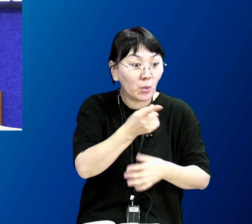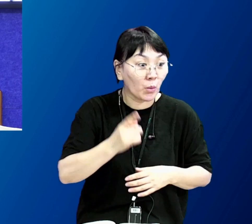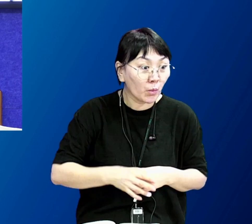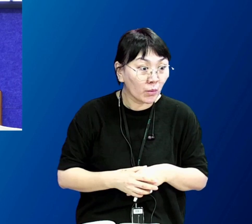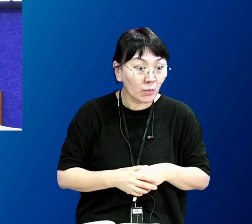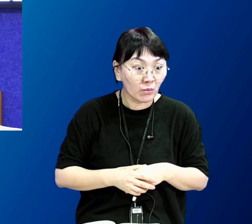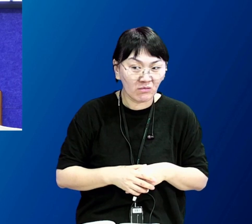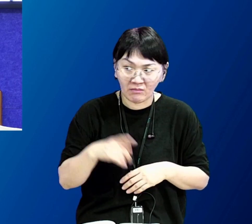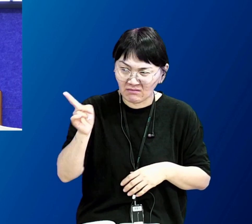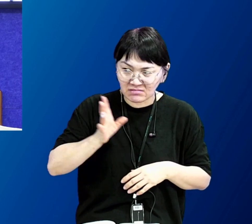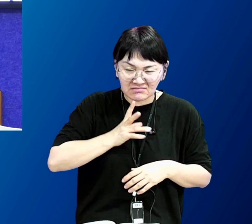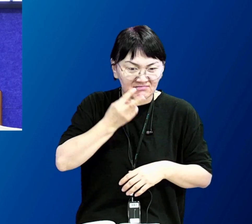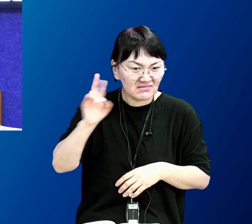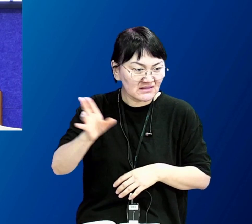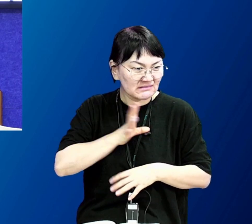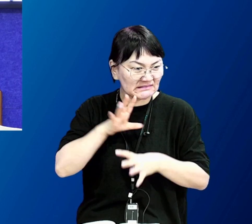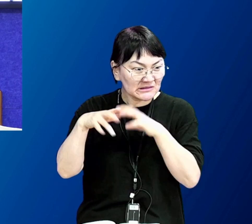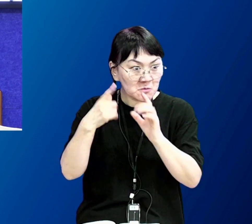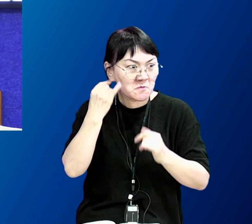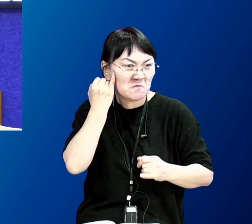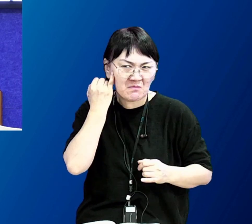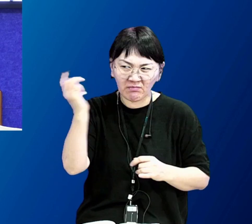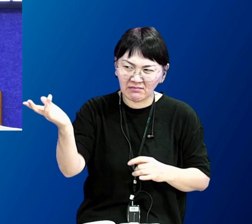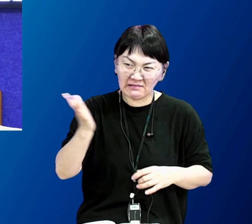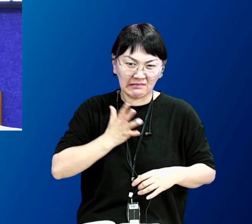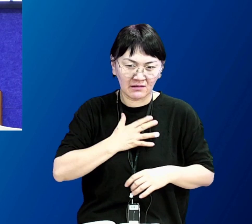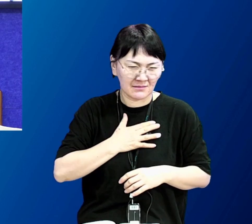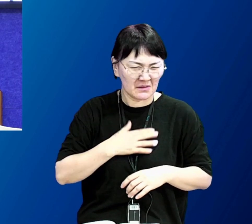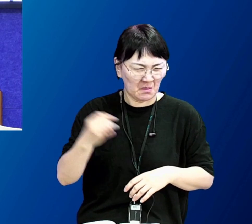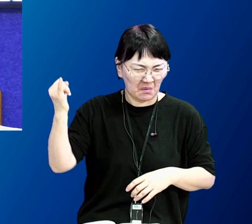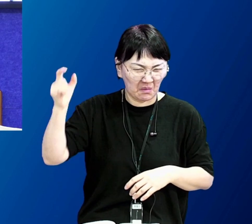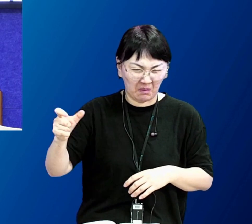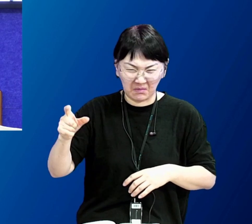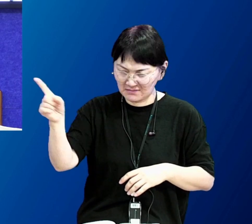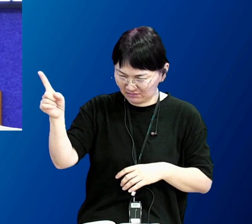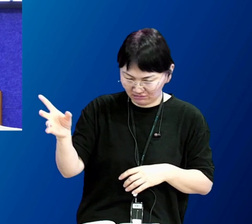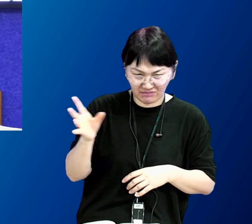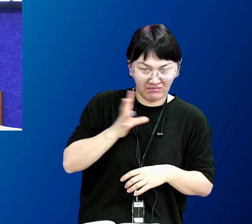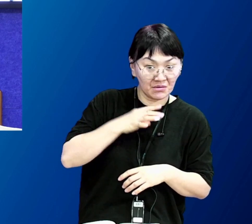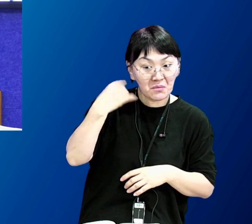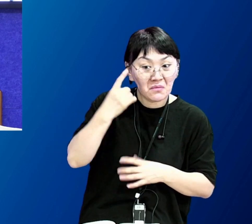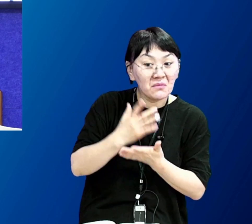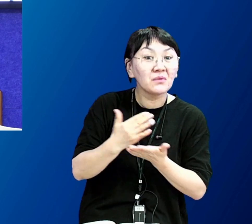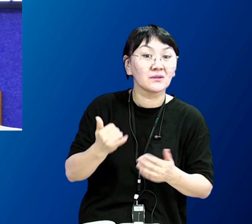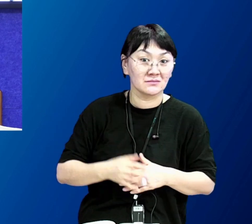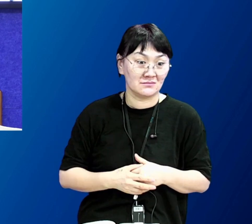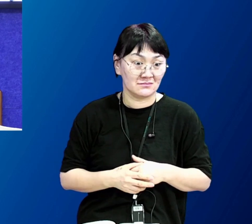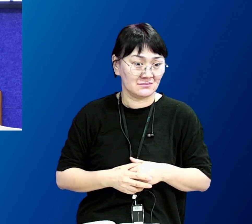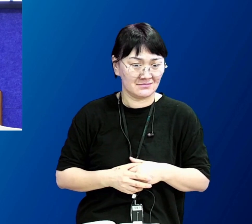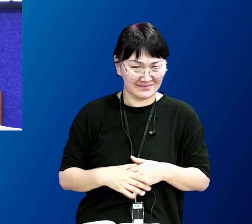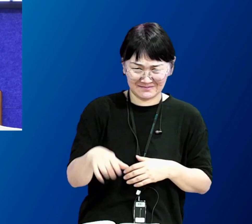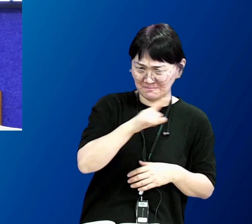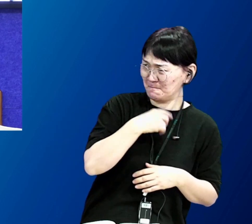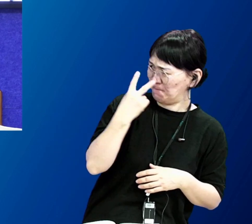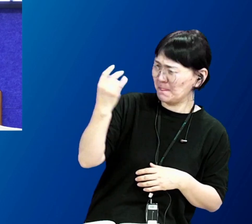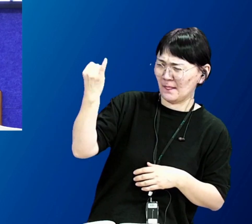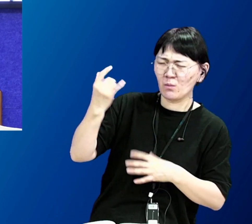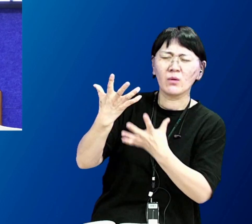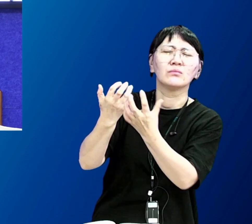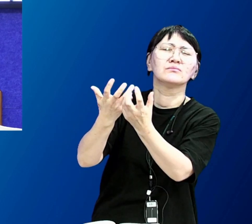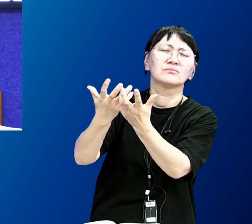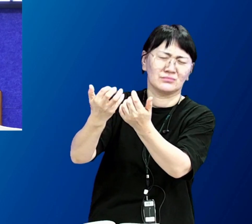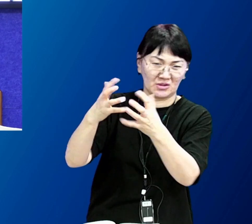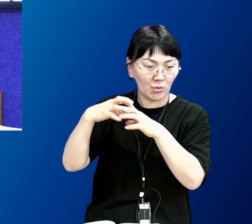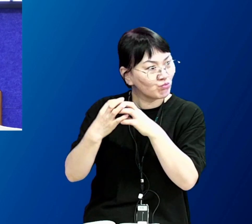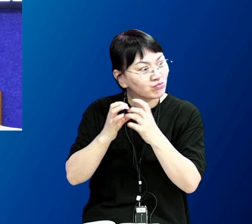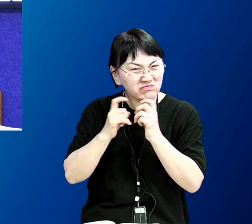Тэдний үзэн ядаж гэнэ. Тэр яста муу хүн шүү. Мэдээж бидний нүдээр харахад муу хүмүүс олон